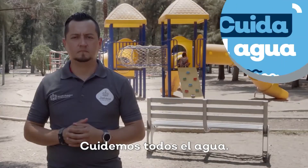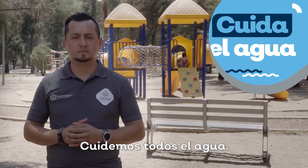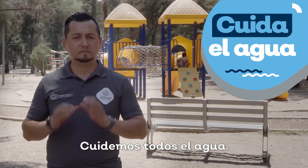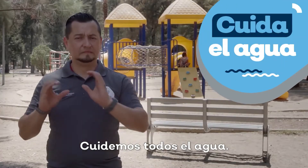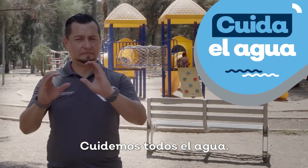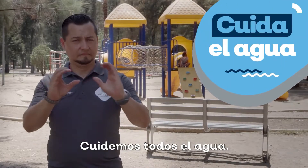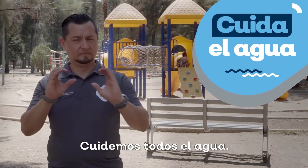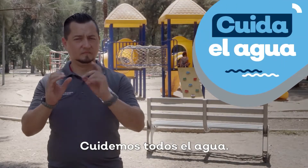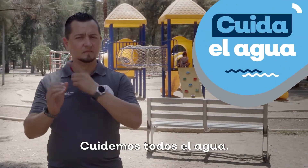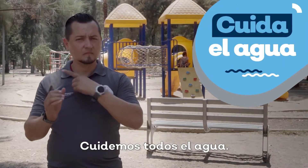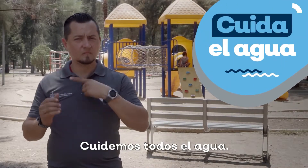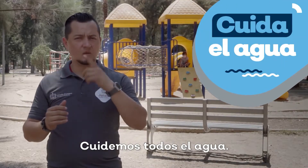Cuidemos todos el agua.